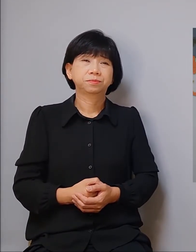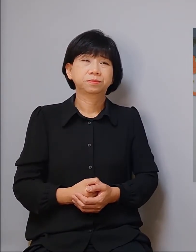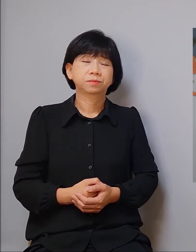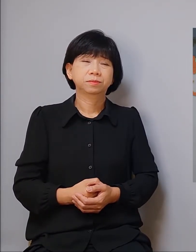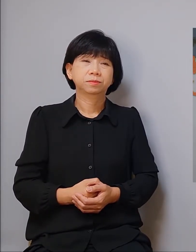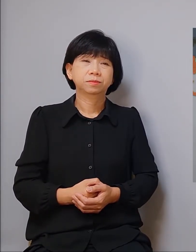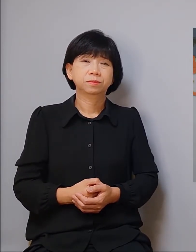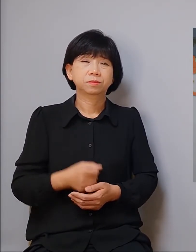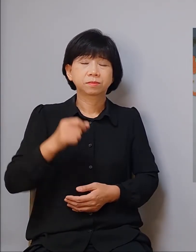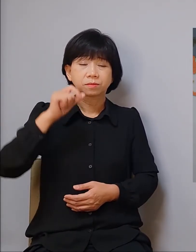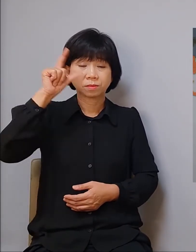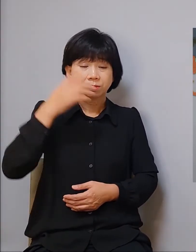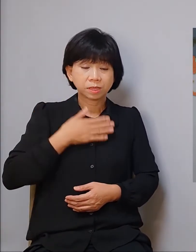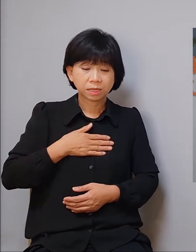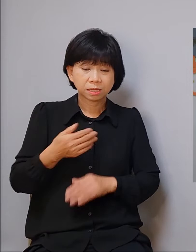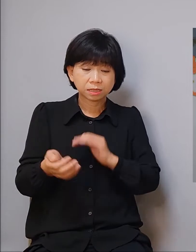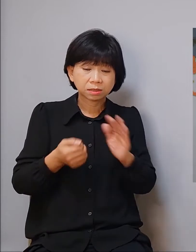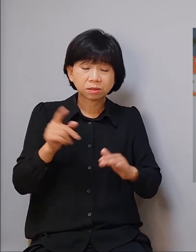나를 버리셨군요.